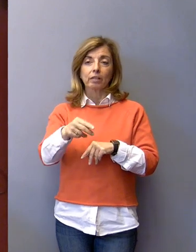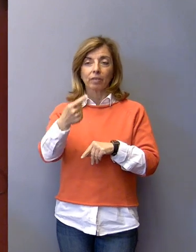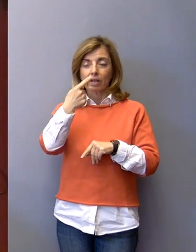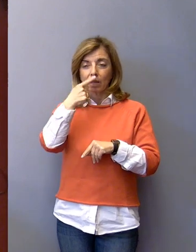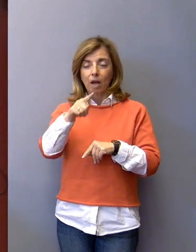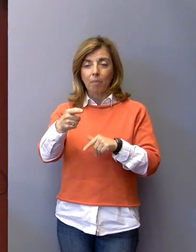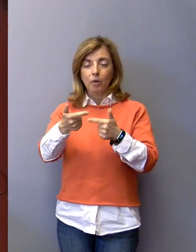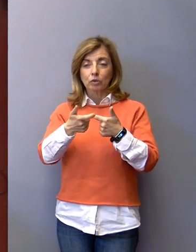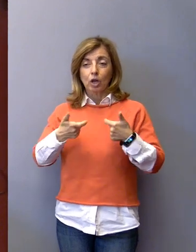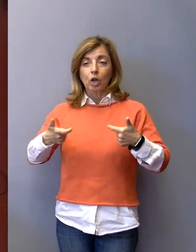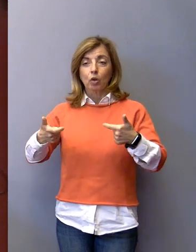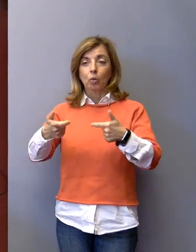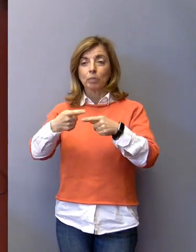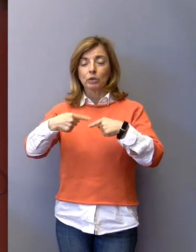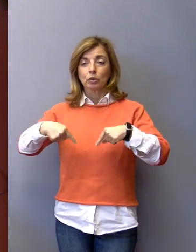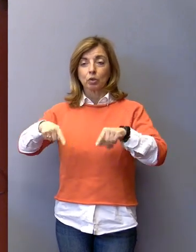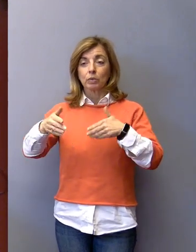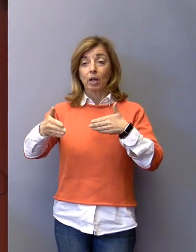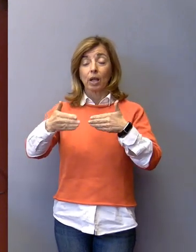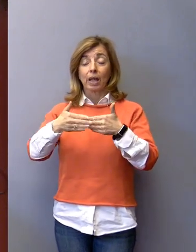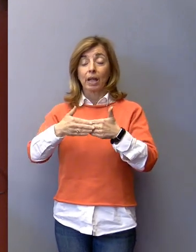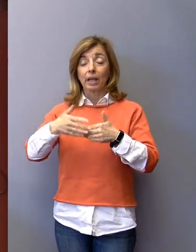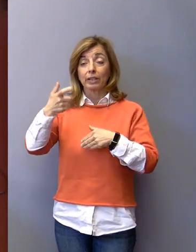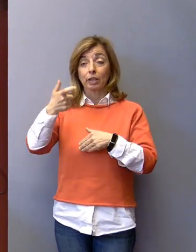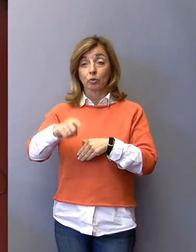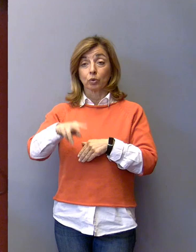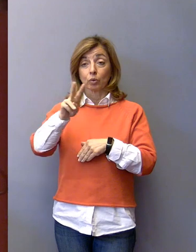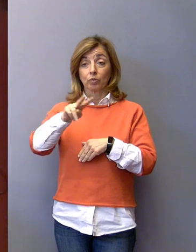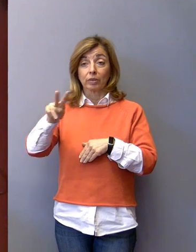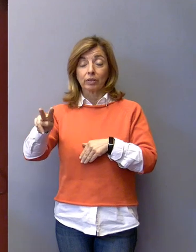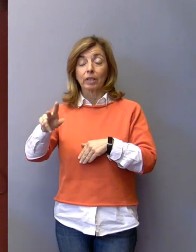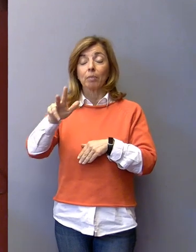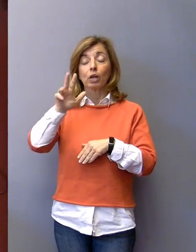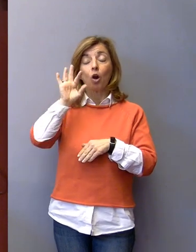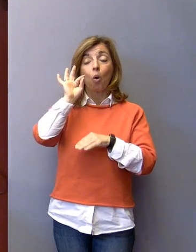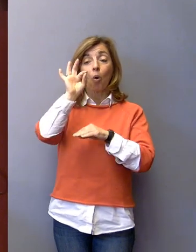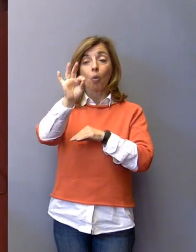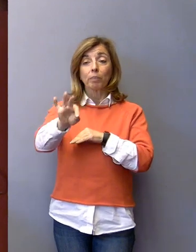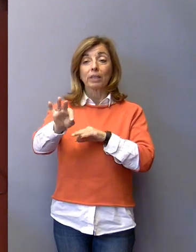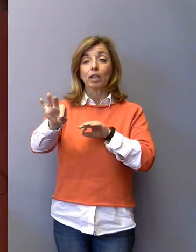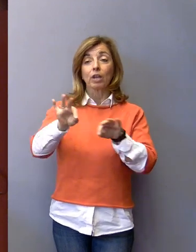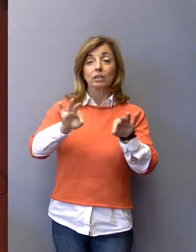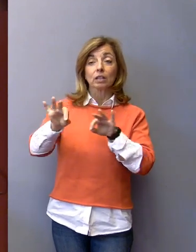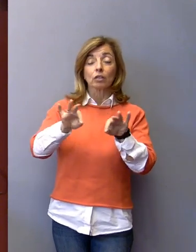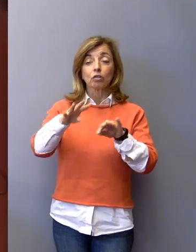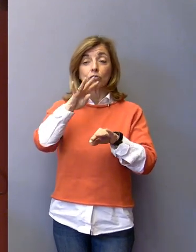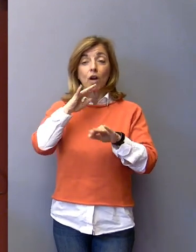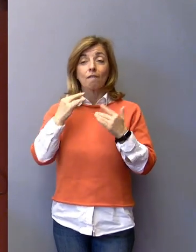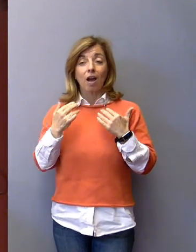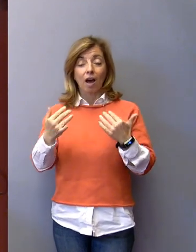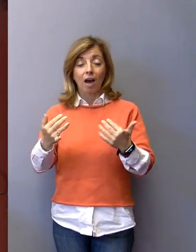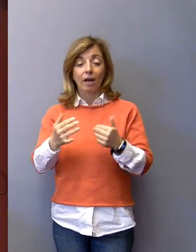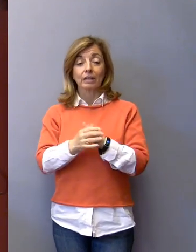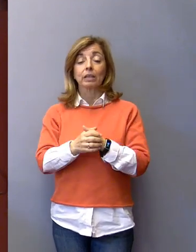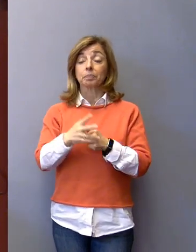entro il mese di giugno 2023 circa gli obiettivi dell'annunciata strategia verde devo dire che stiamo lavorando come